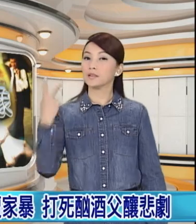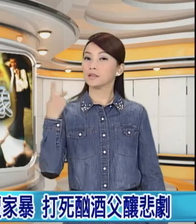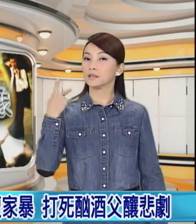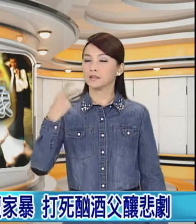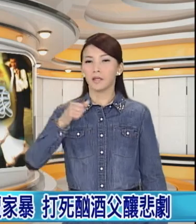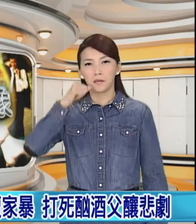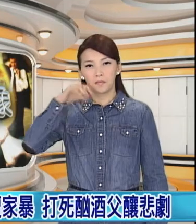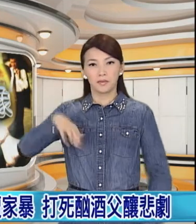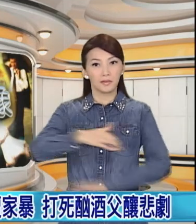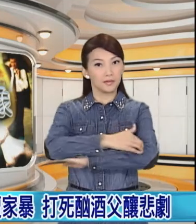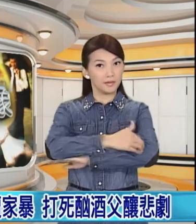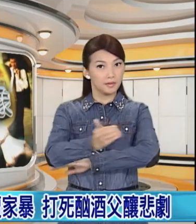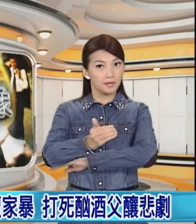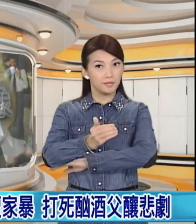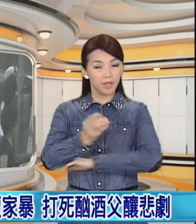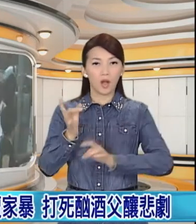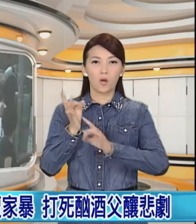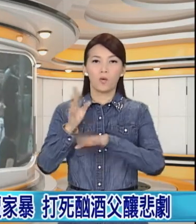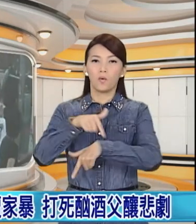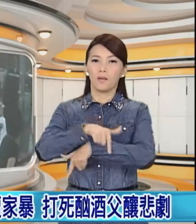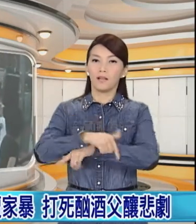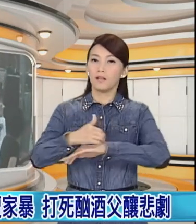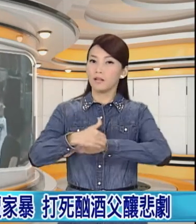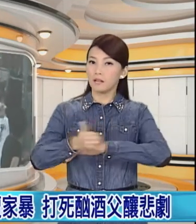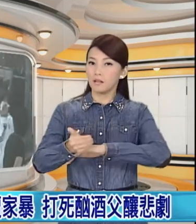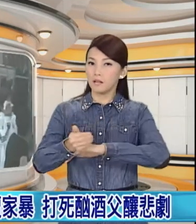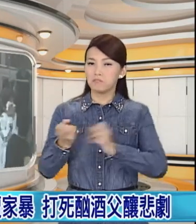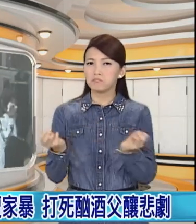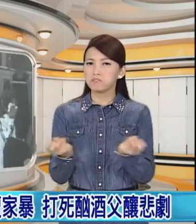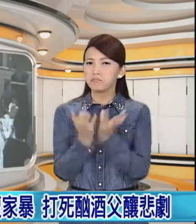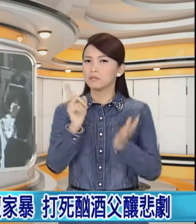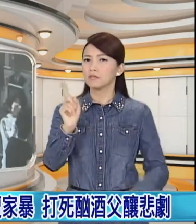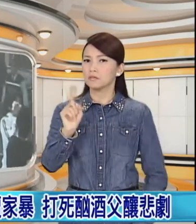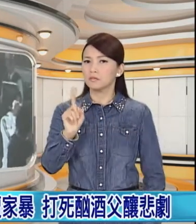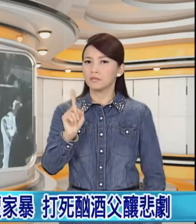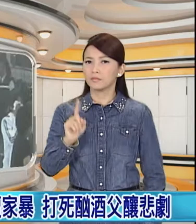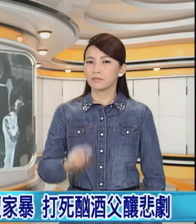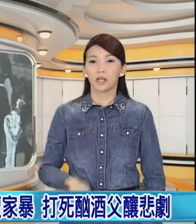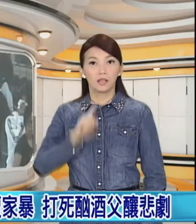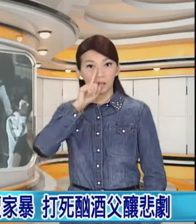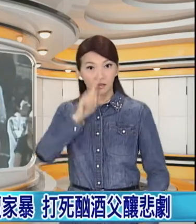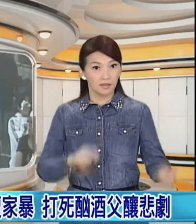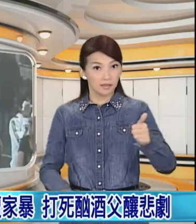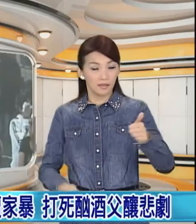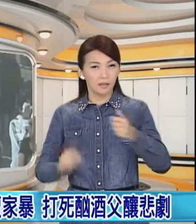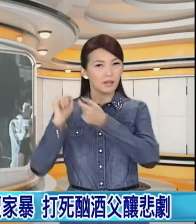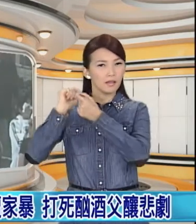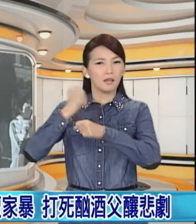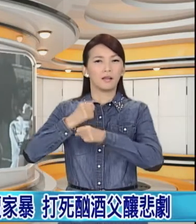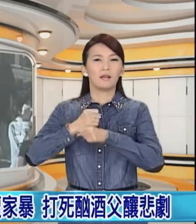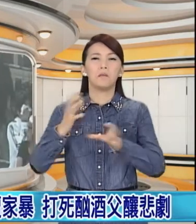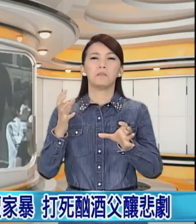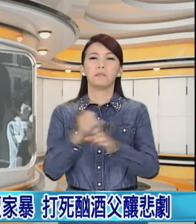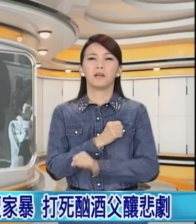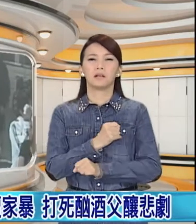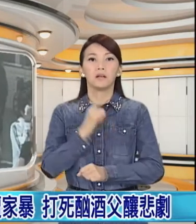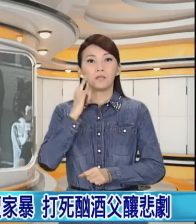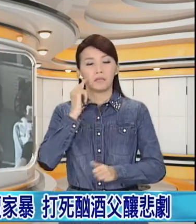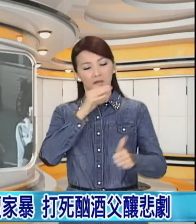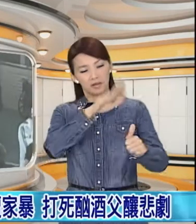苗栗县竹南镇十号惊传儿子打死父亲的人伦悲剧。陈姓男子最近失业，母亲叫